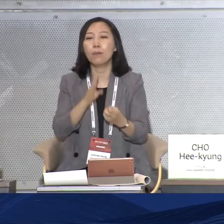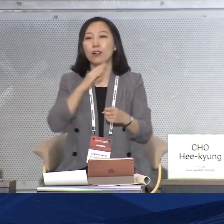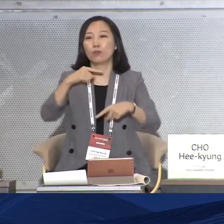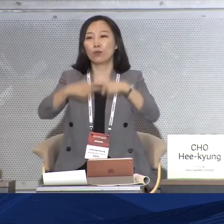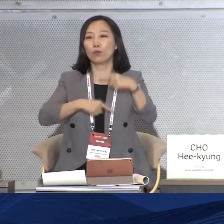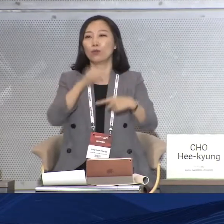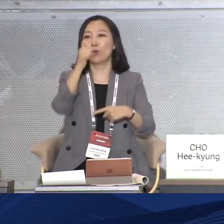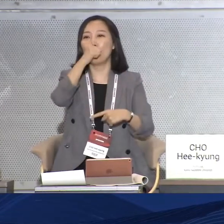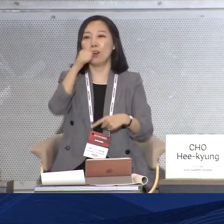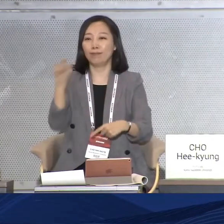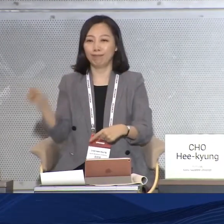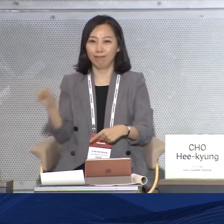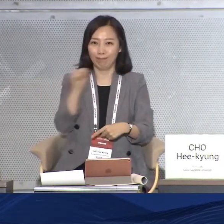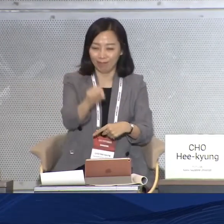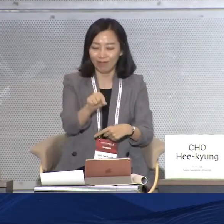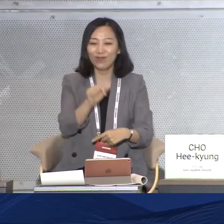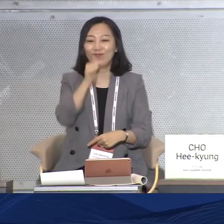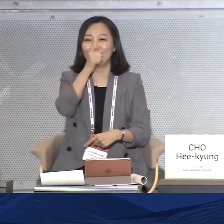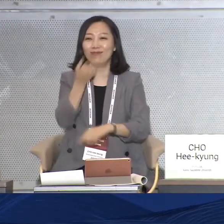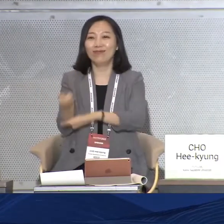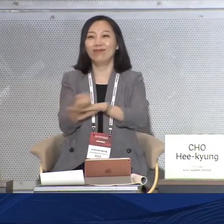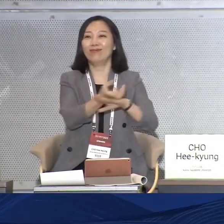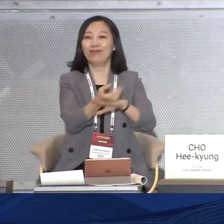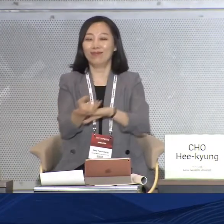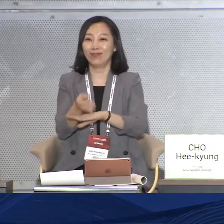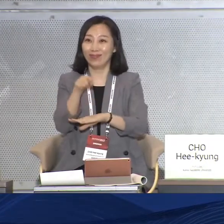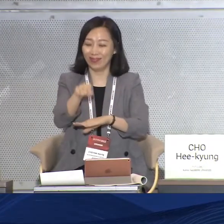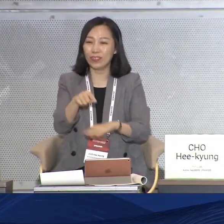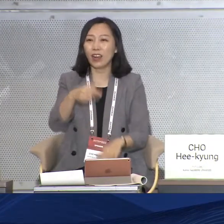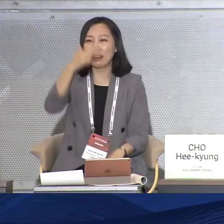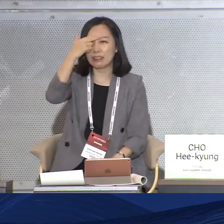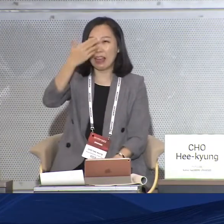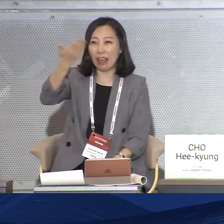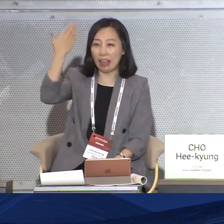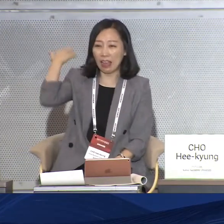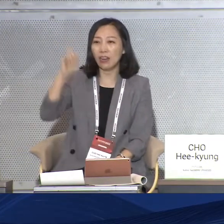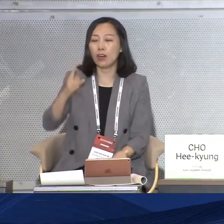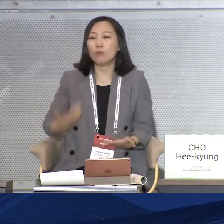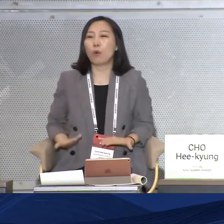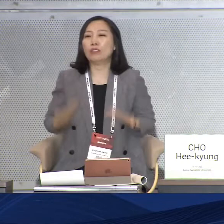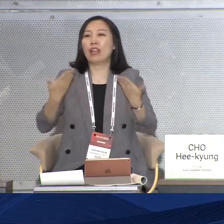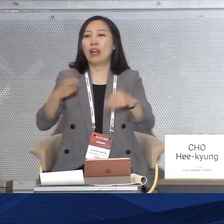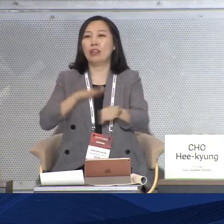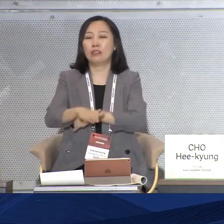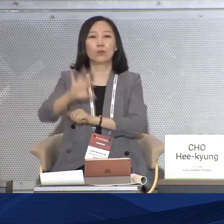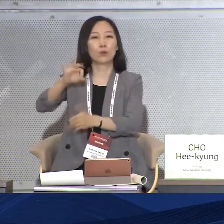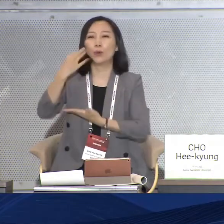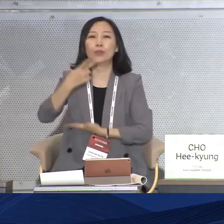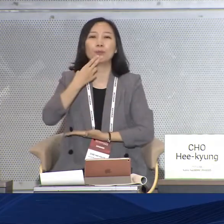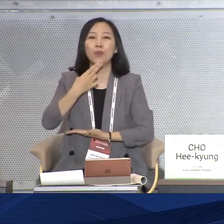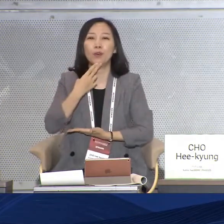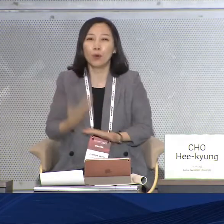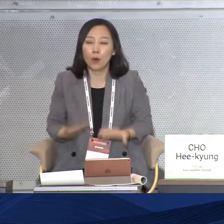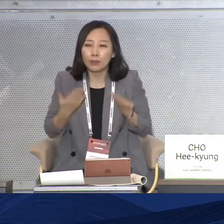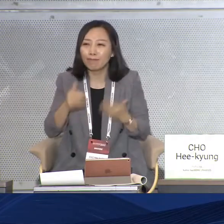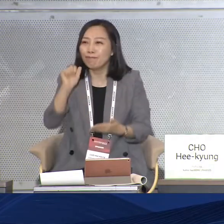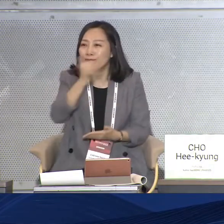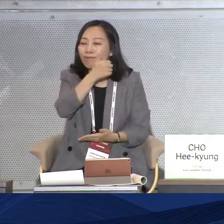삶에서는 소통의 장벽으로 인한 단절이 생겨납니다. 그러므로 인해서 수어 통역의 과정이